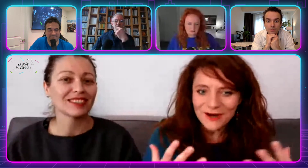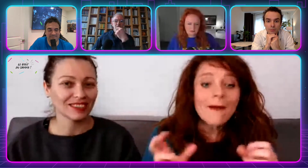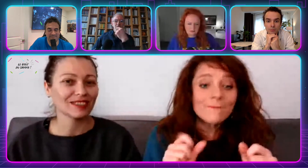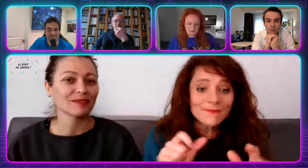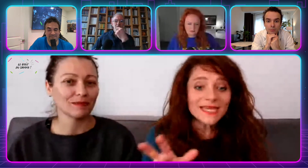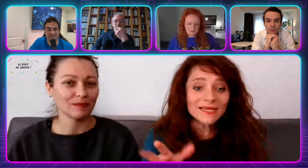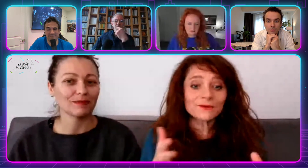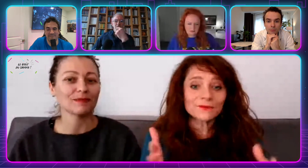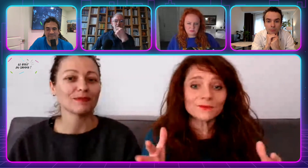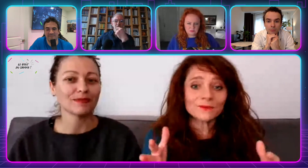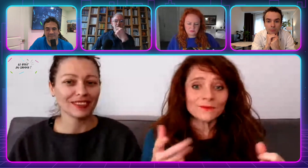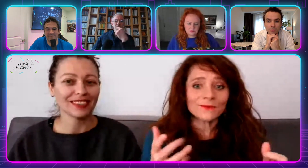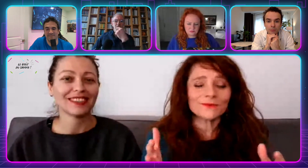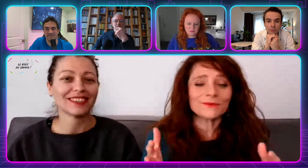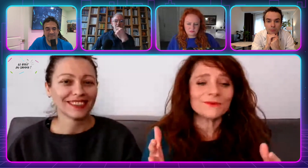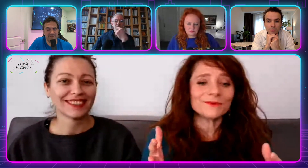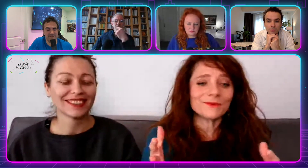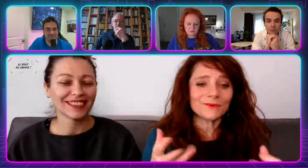vers le corps, mais